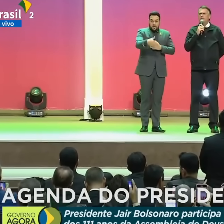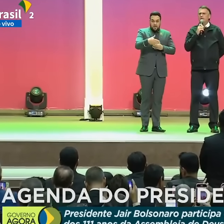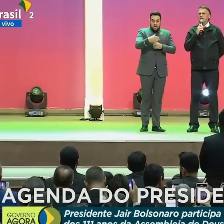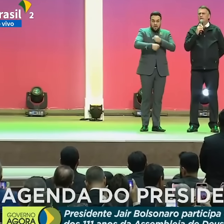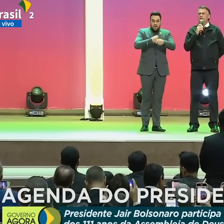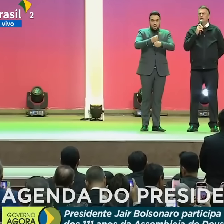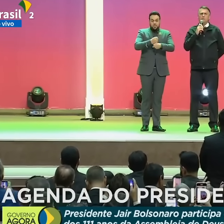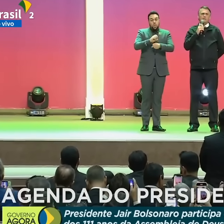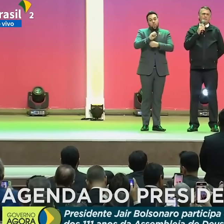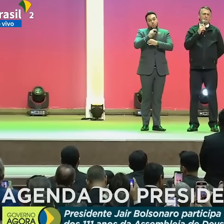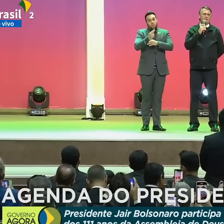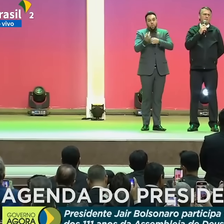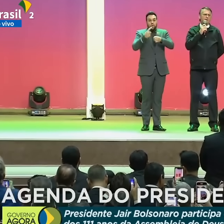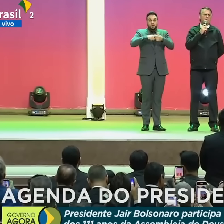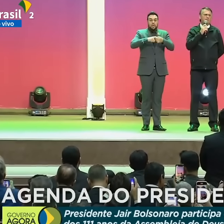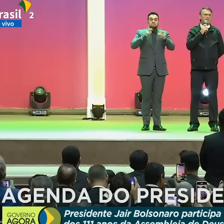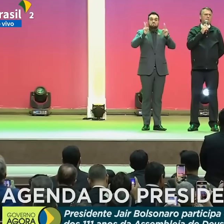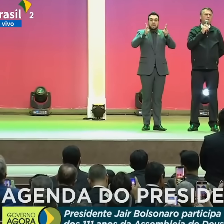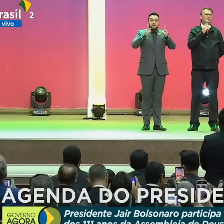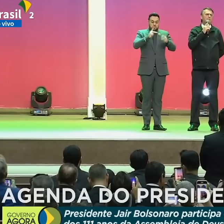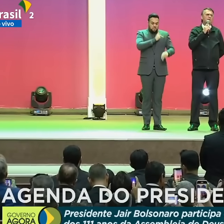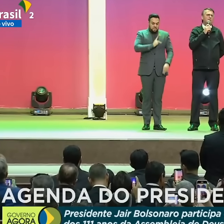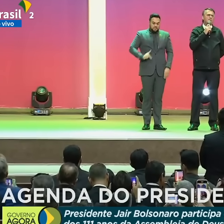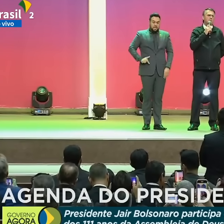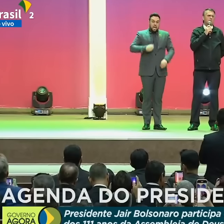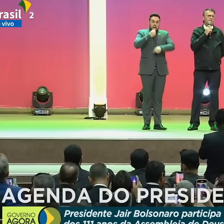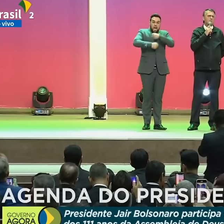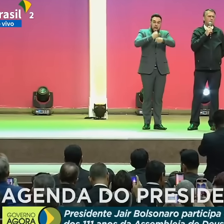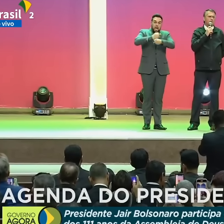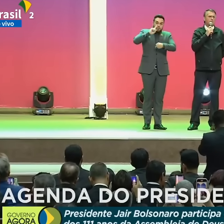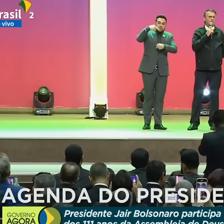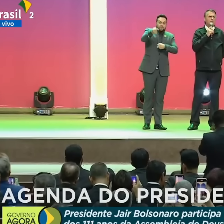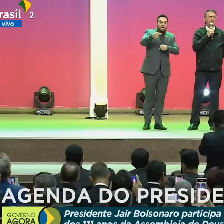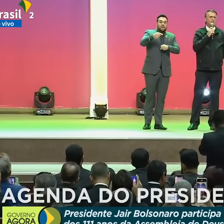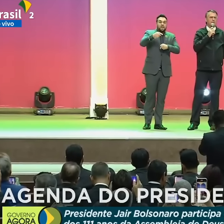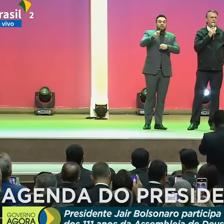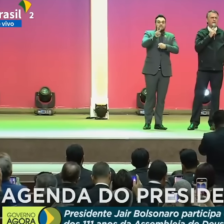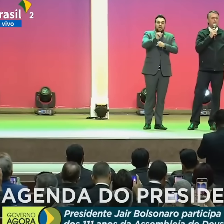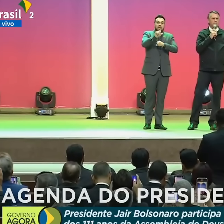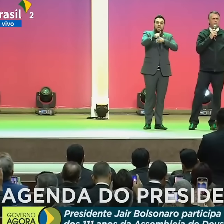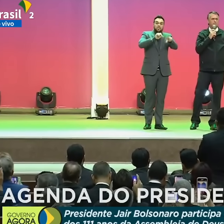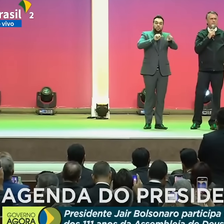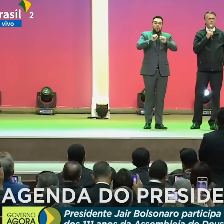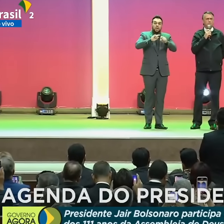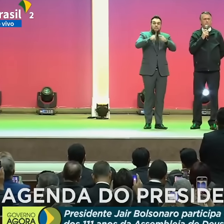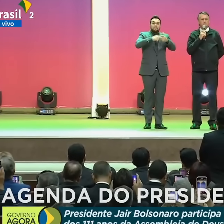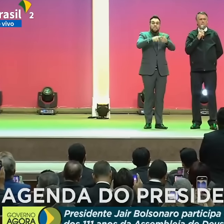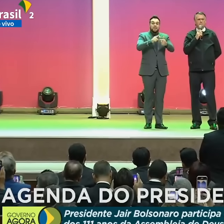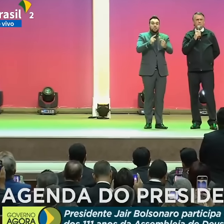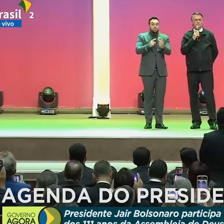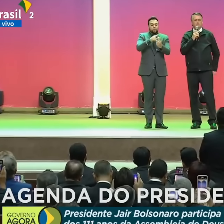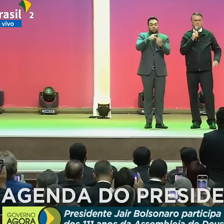reeleger, o ano que vem escolhe mais 2 ministros para o Supremo Tribunal Federal.